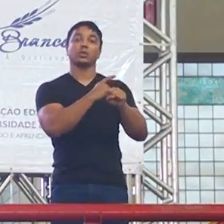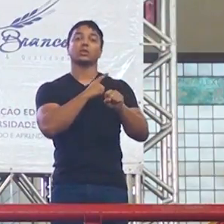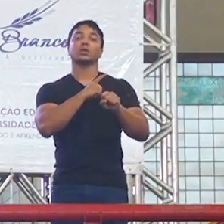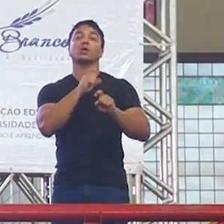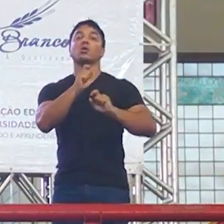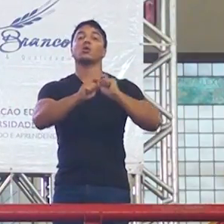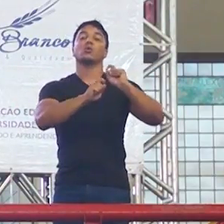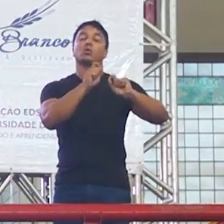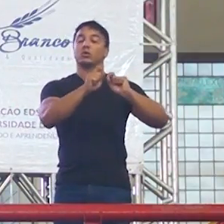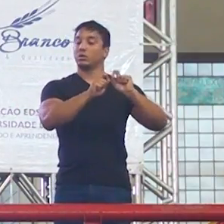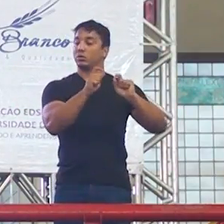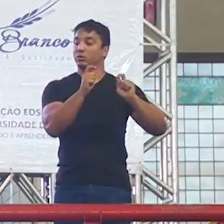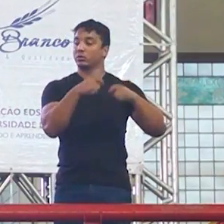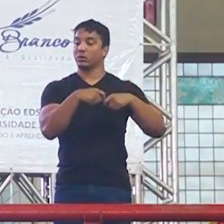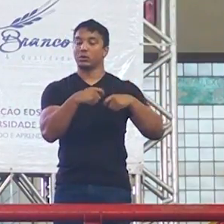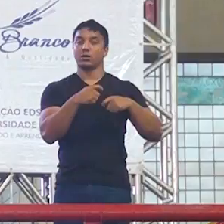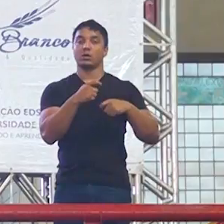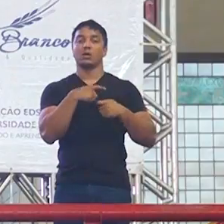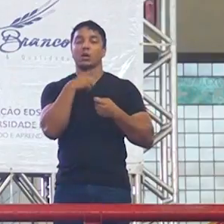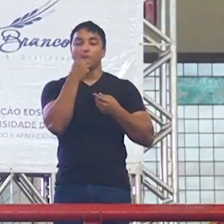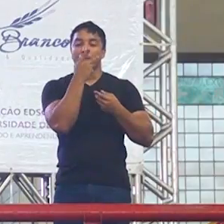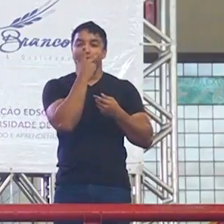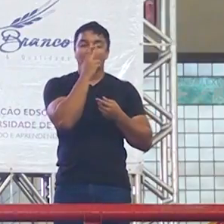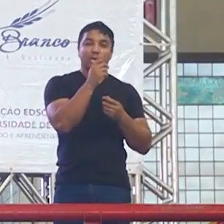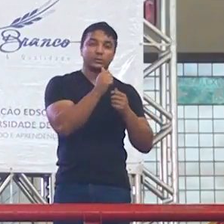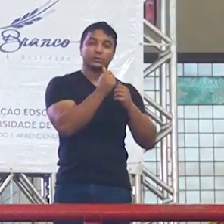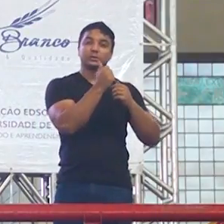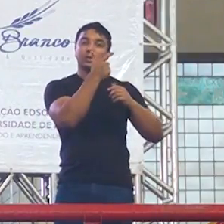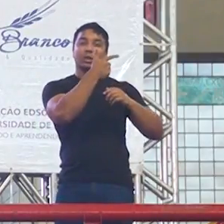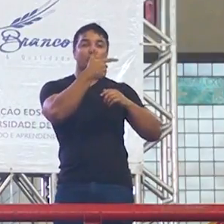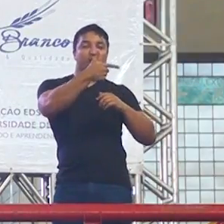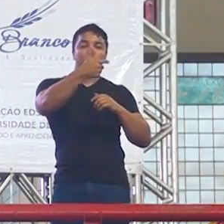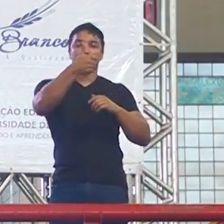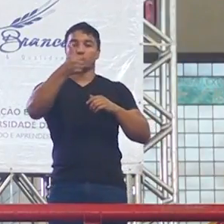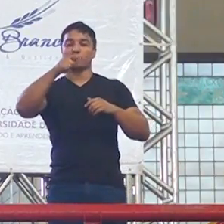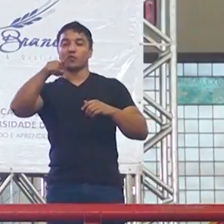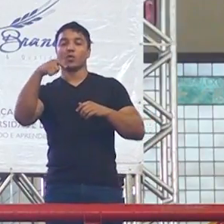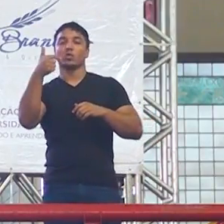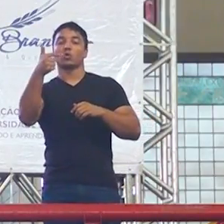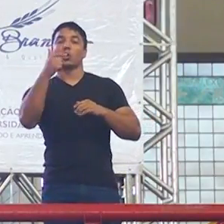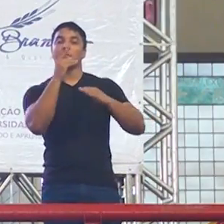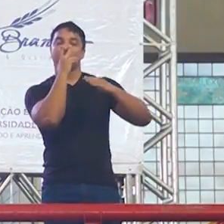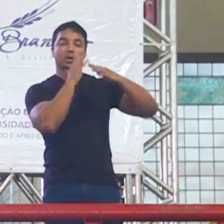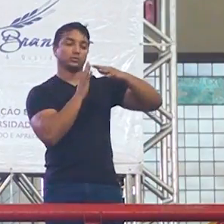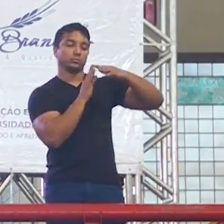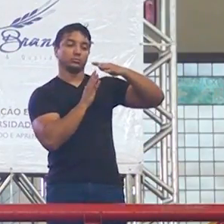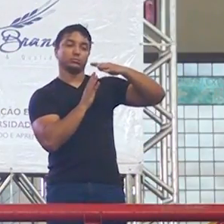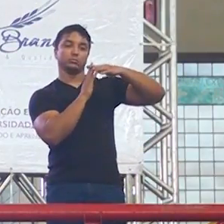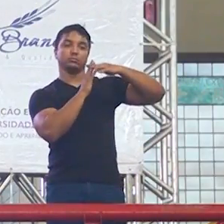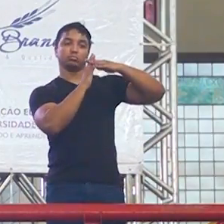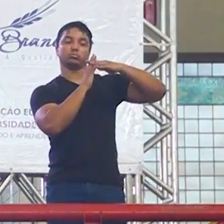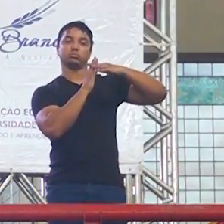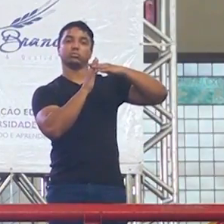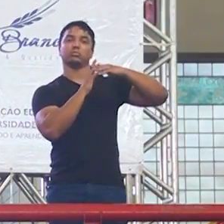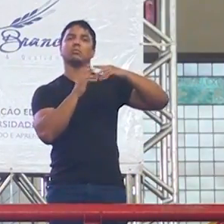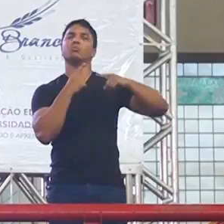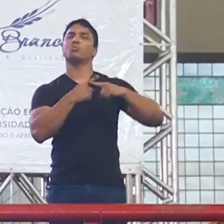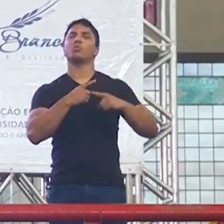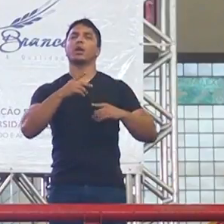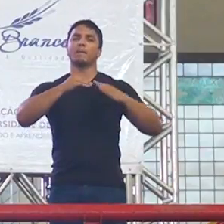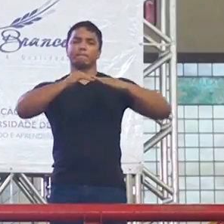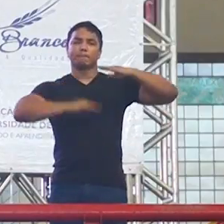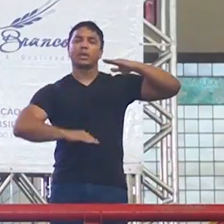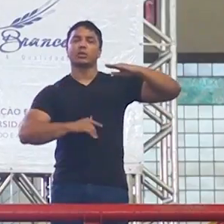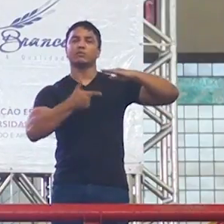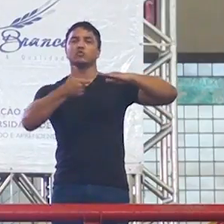poder pegar um pouquinho maior do que 21,2. Professor, por que ele não pega